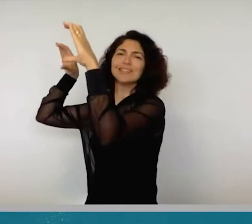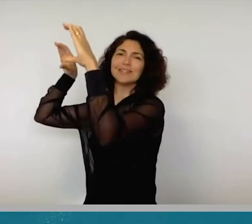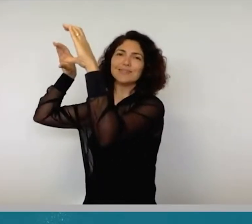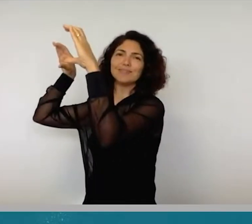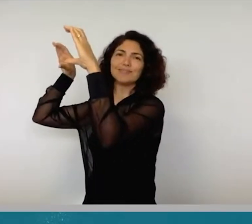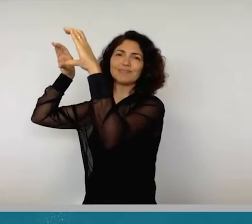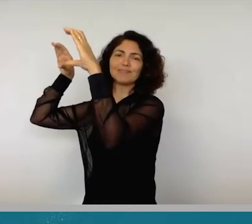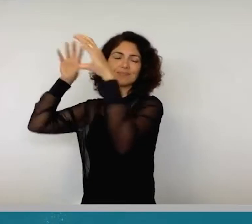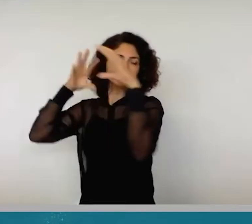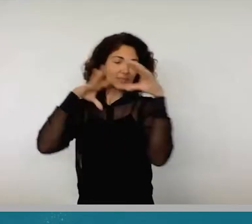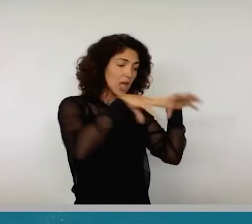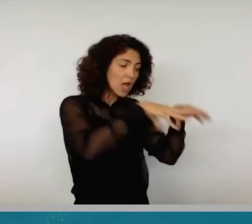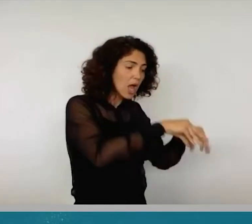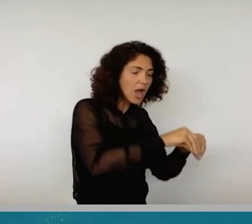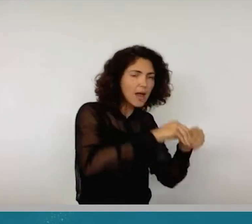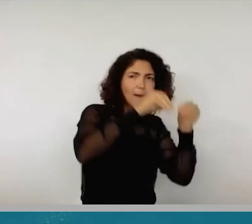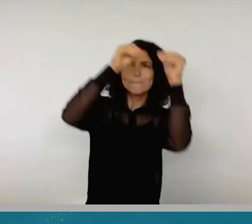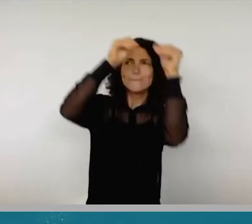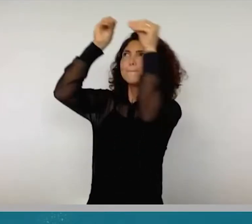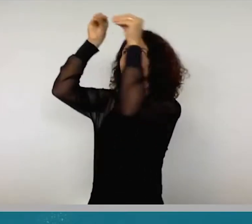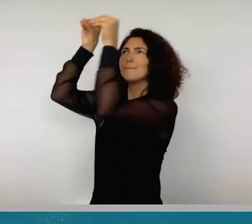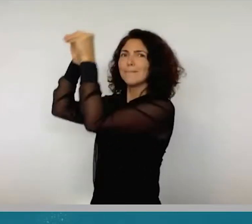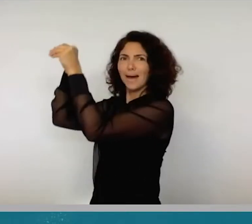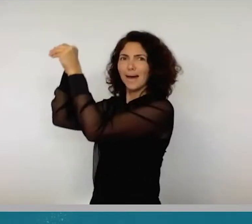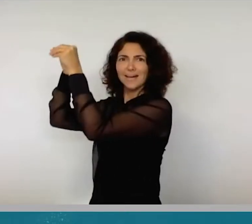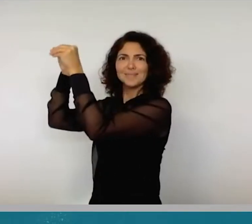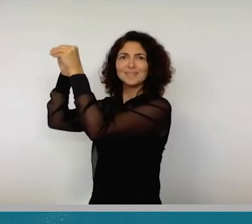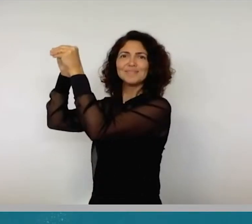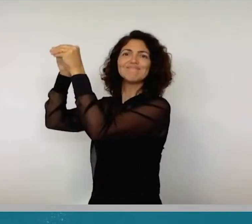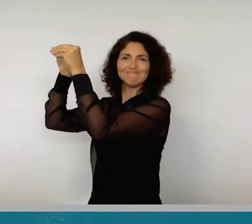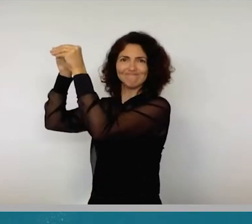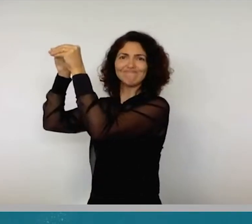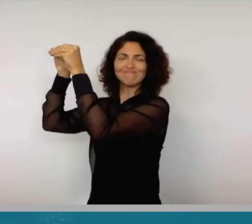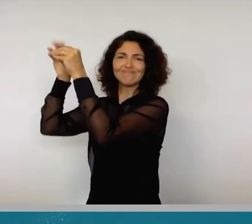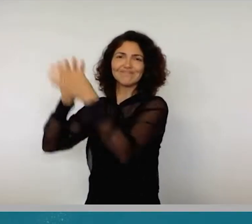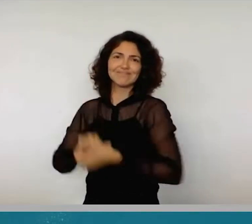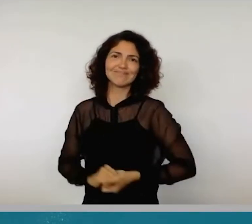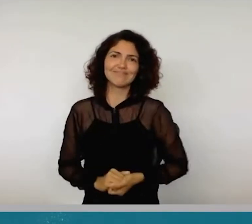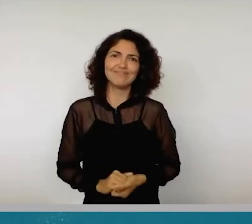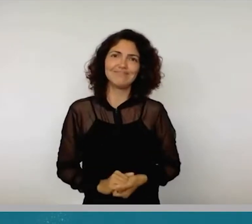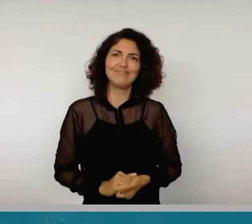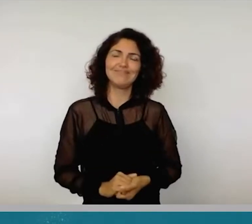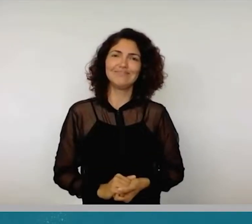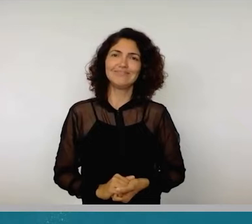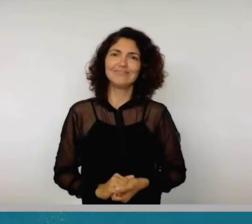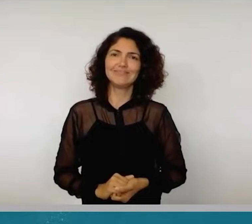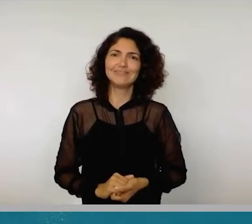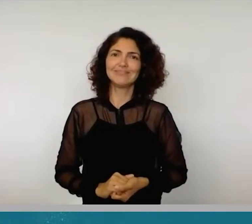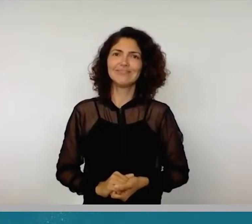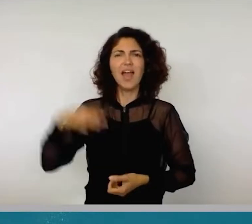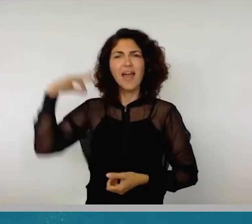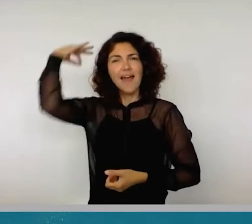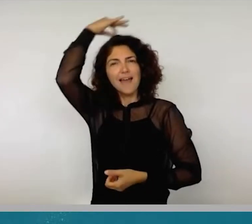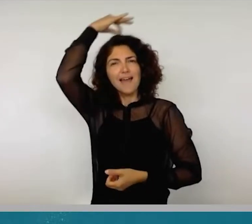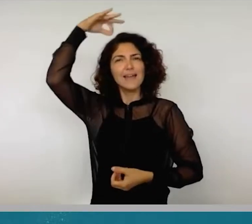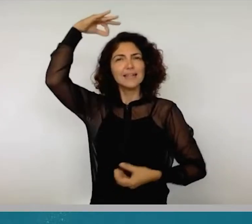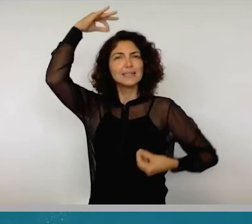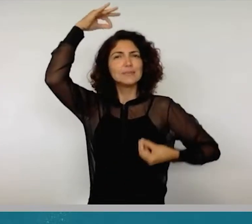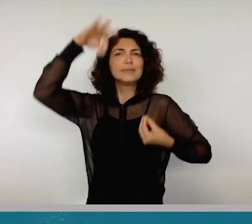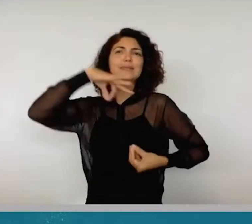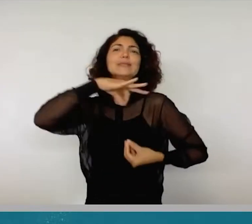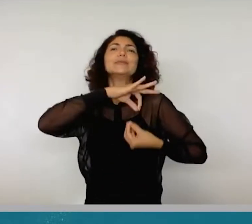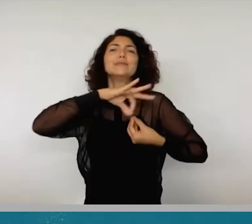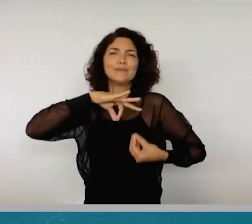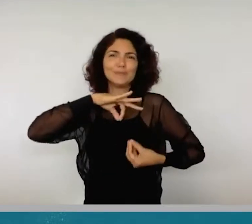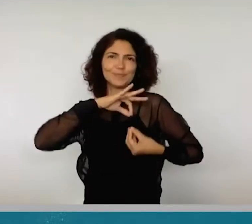transferir do plano terreno para o plano celestial. Plano espiritual e plano de Deus,